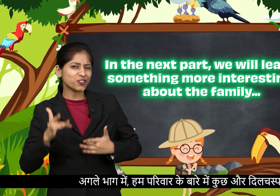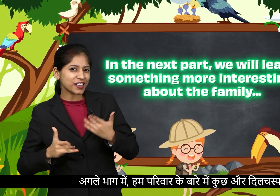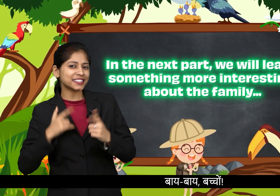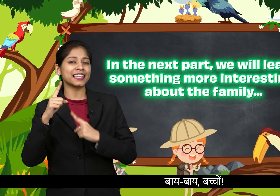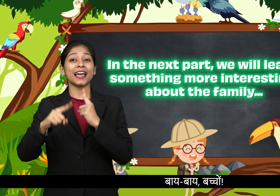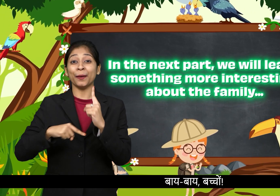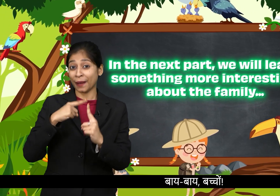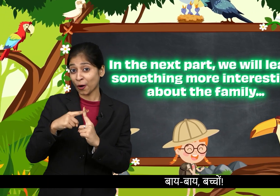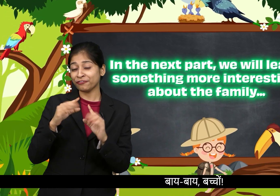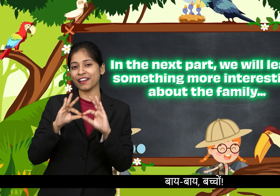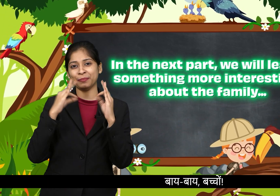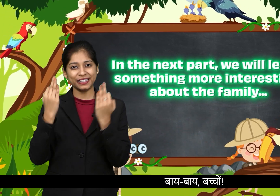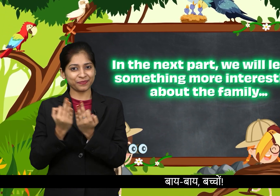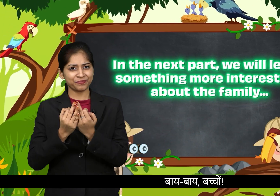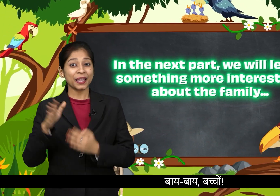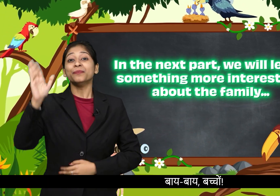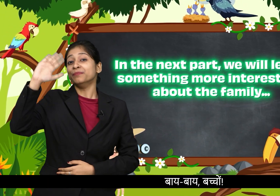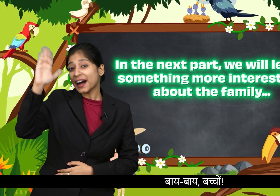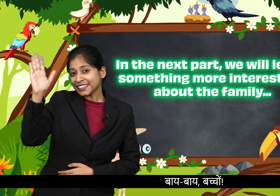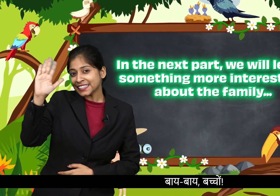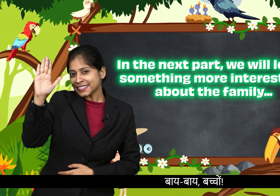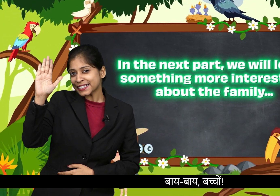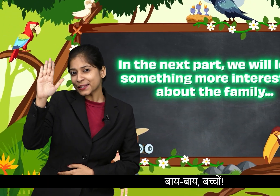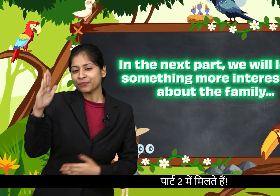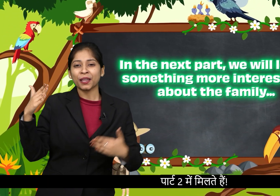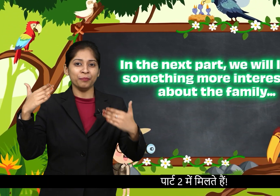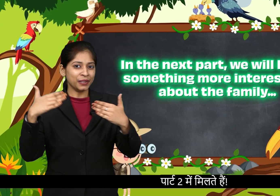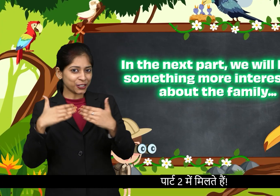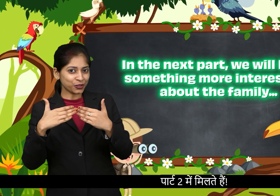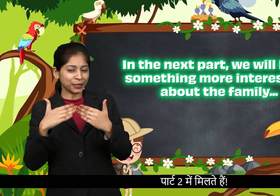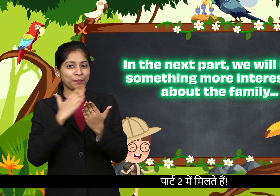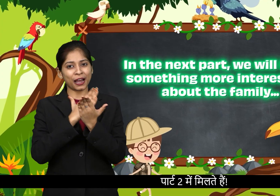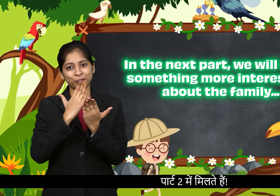बाय बाय बच्चों। पार्ट 2 में मिलते हैं।